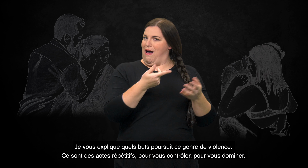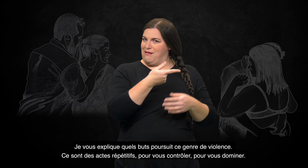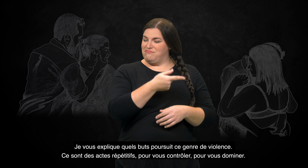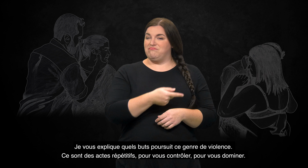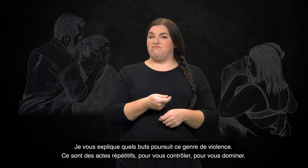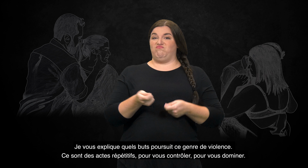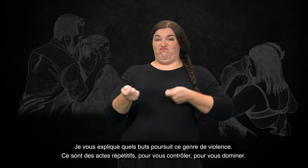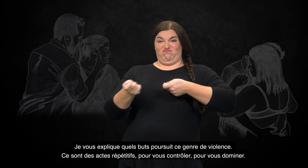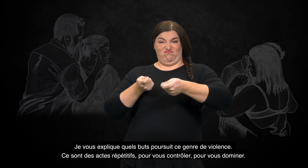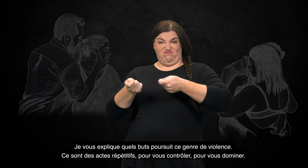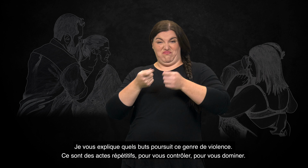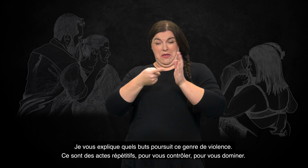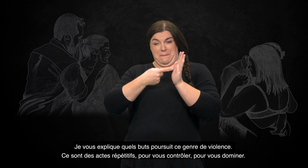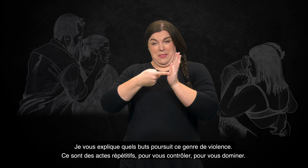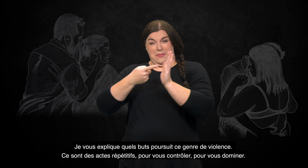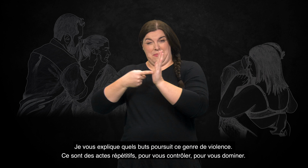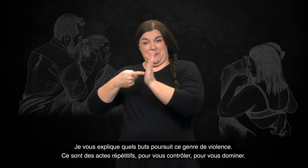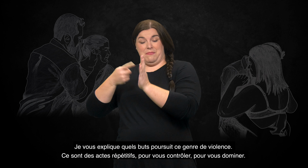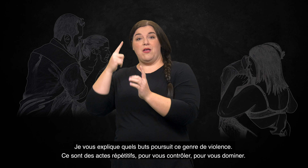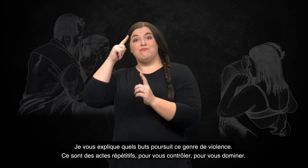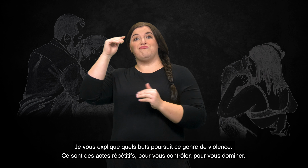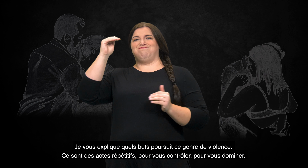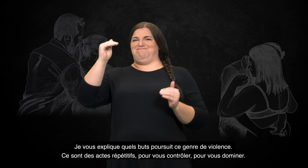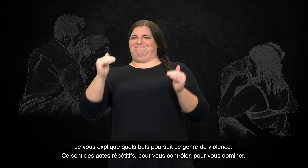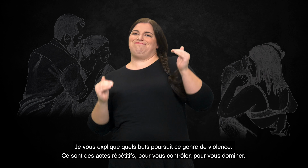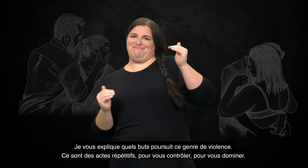des actes répétitifs pour vous contrôler, pour vous dominer.